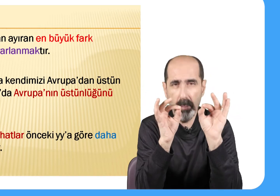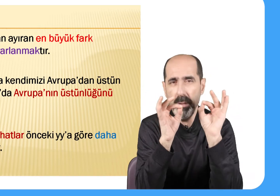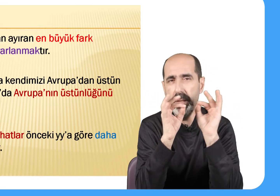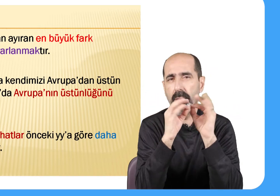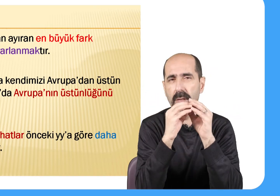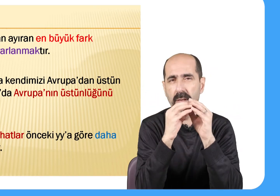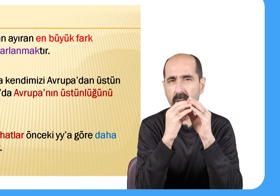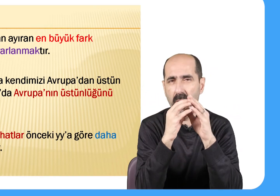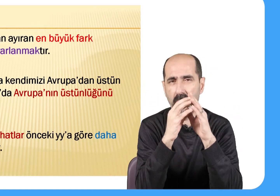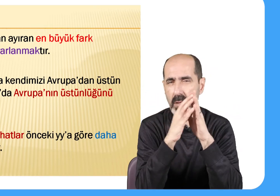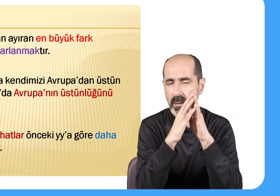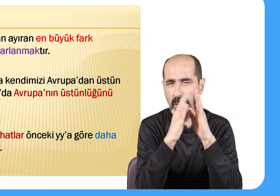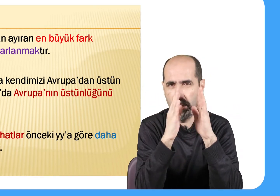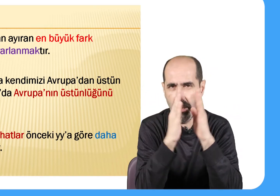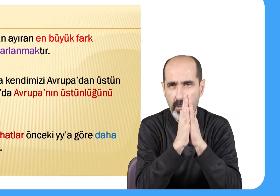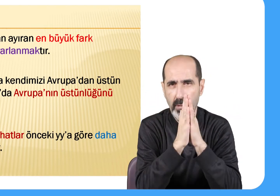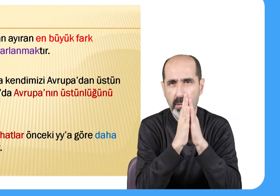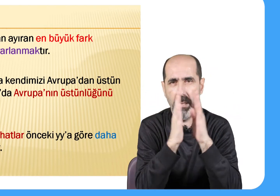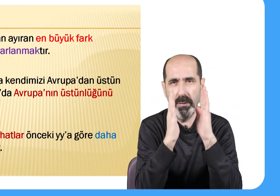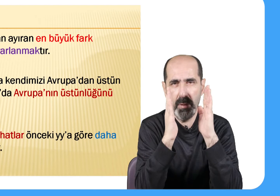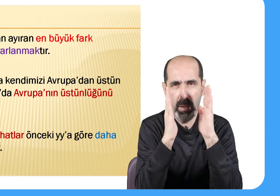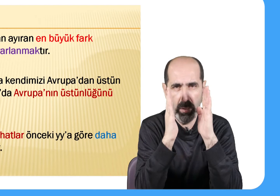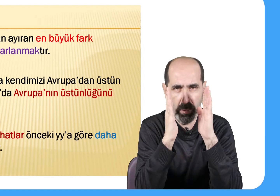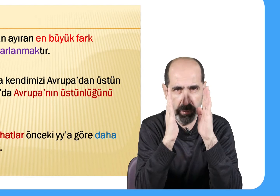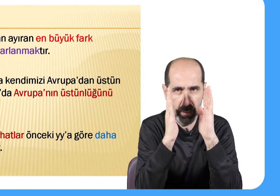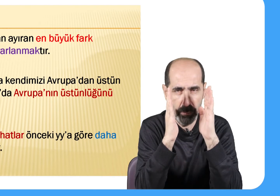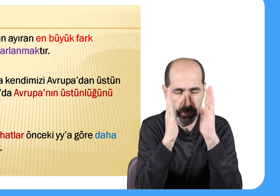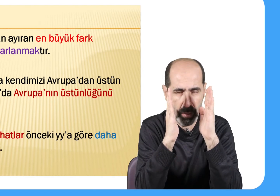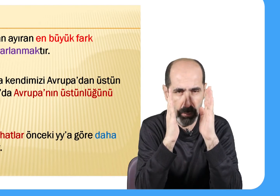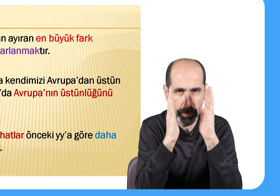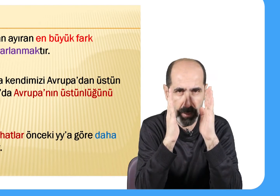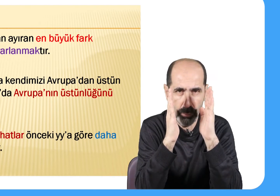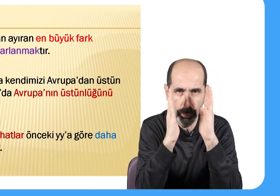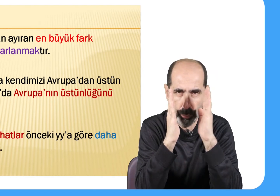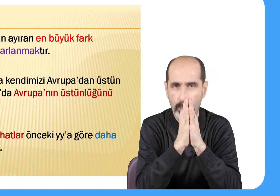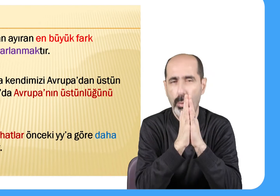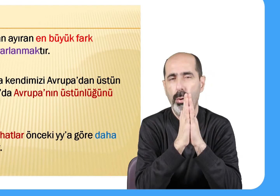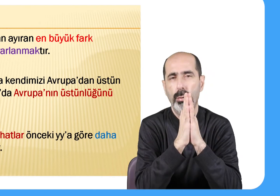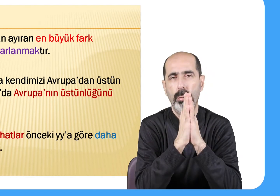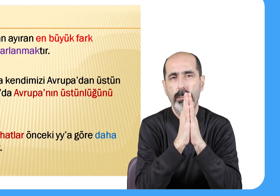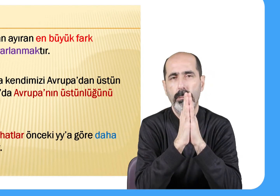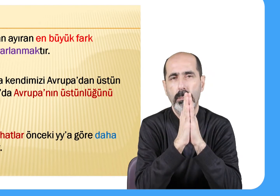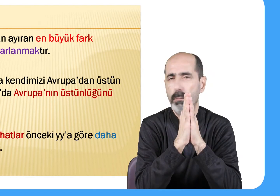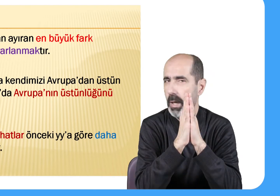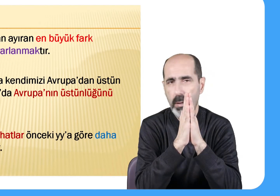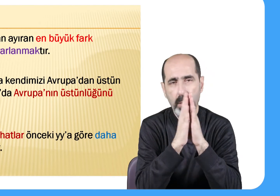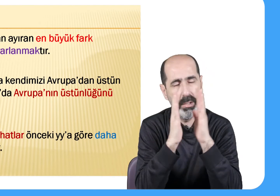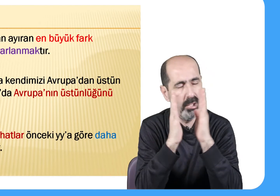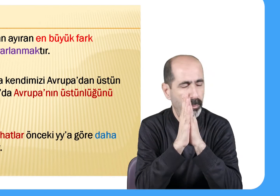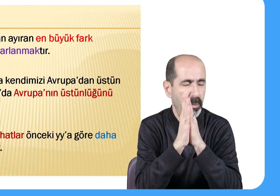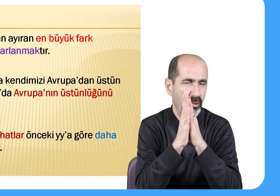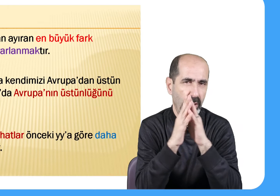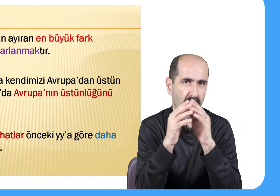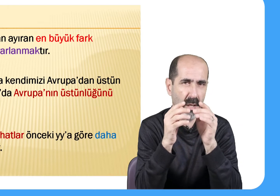duraklama Devri ıslahatlarına kesinlikle biz hala kendimizi Avrupa'dan Üstün görüyorduk ve